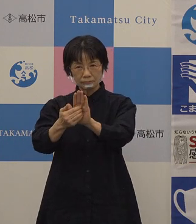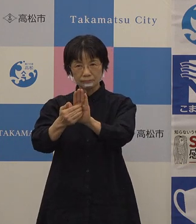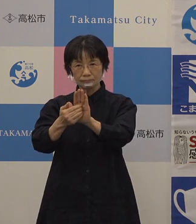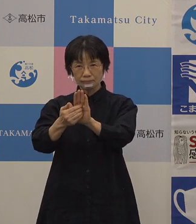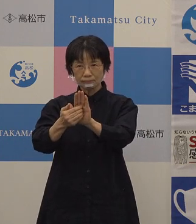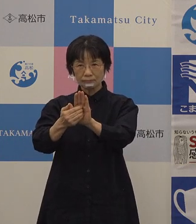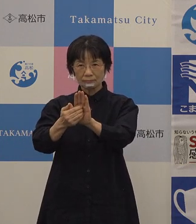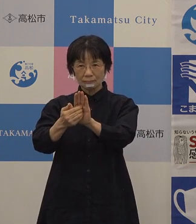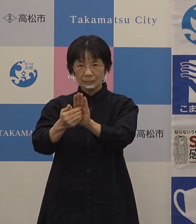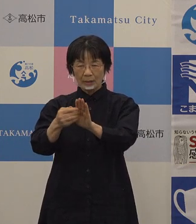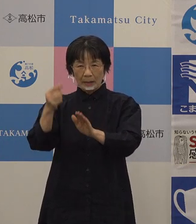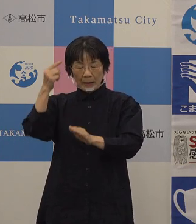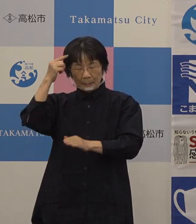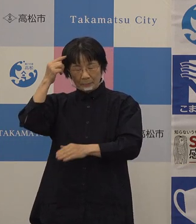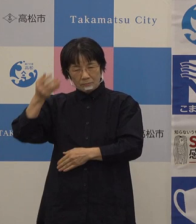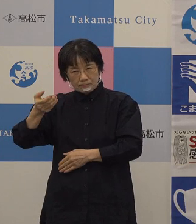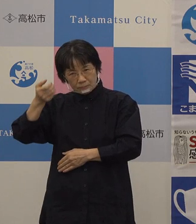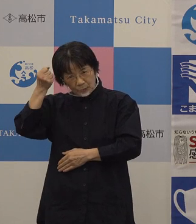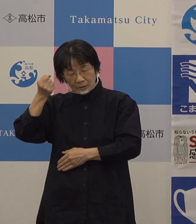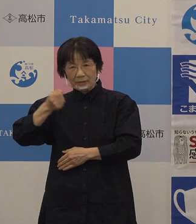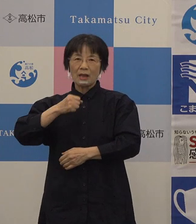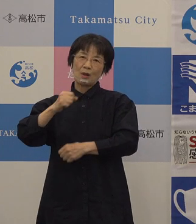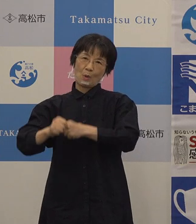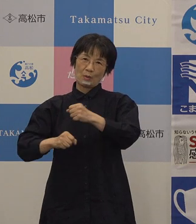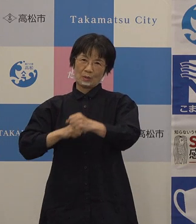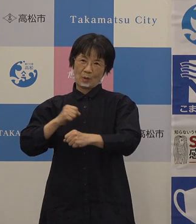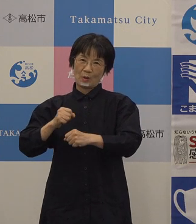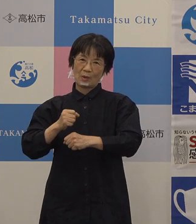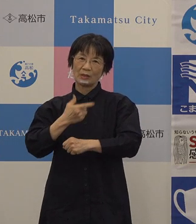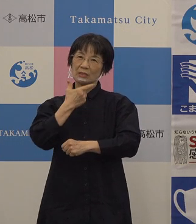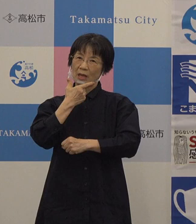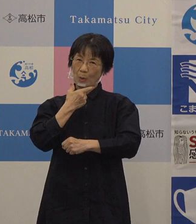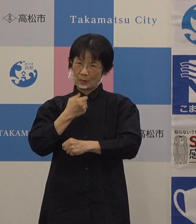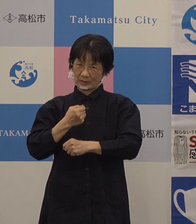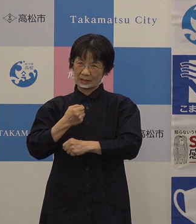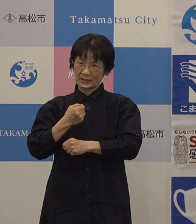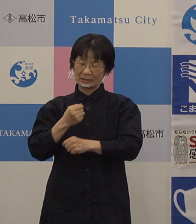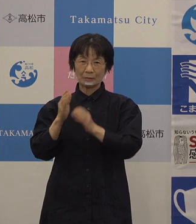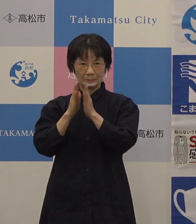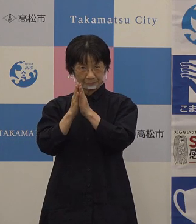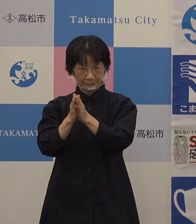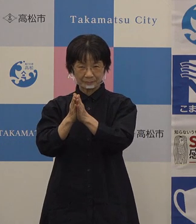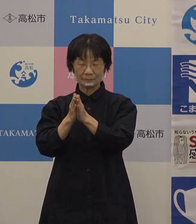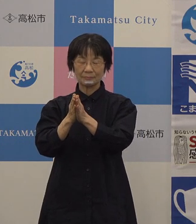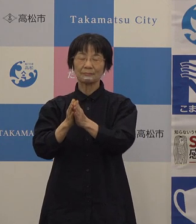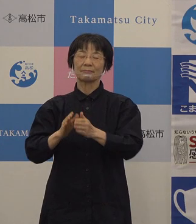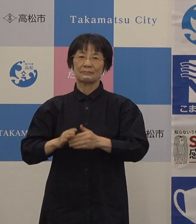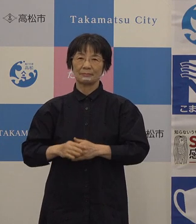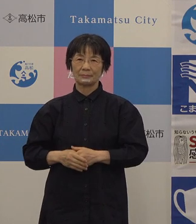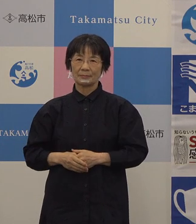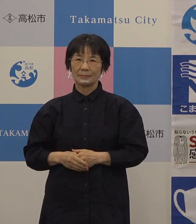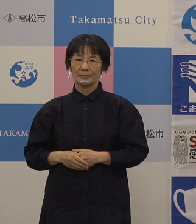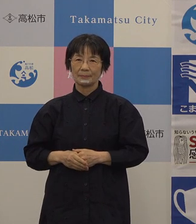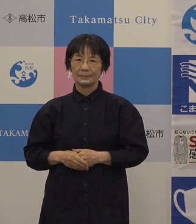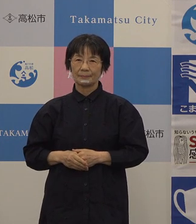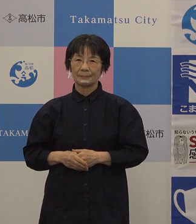に高い意識を持って行動していただくように市民の皆様にお願いをいたしたいというふうに存じます